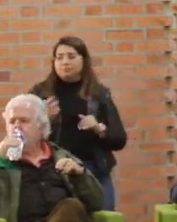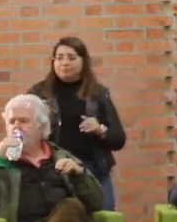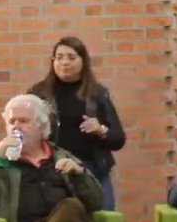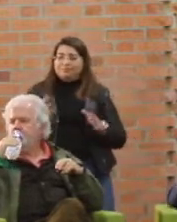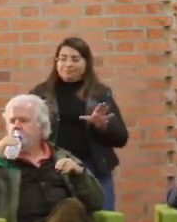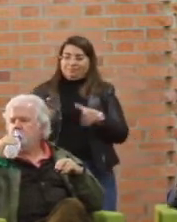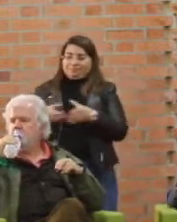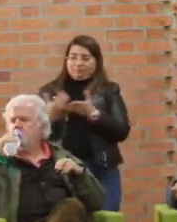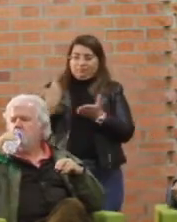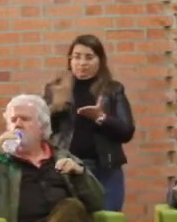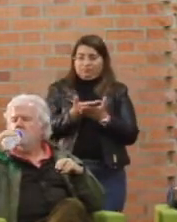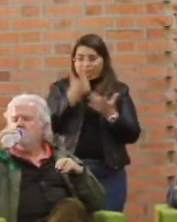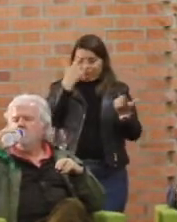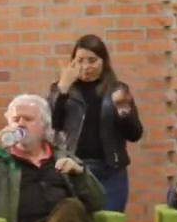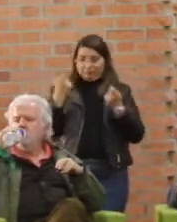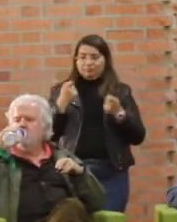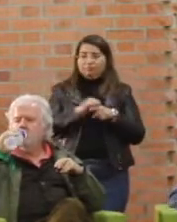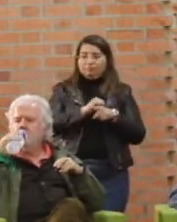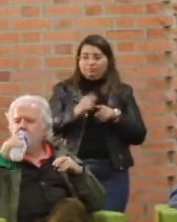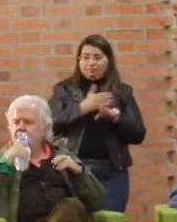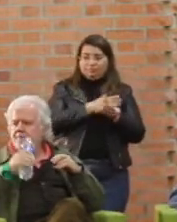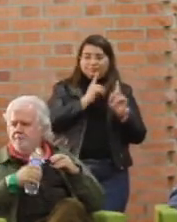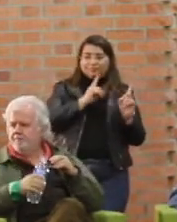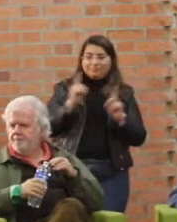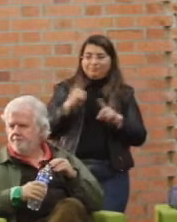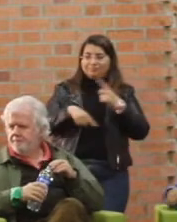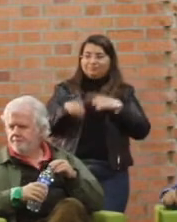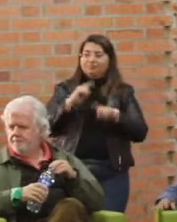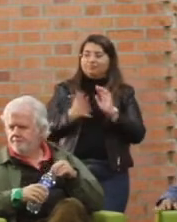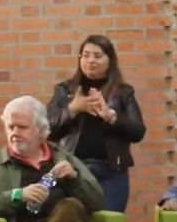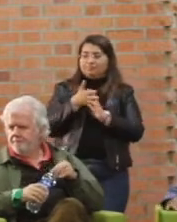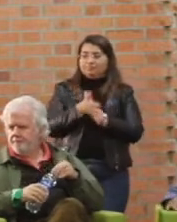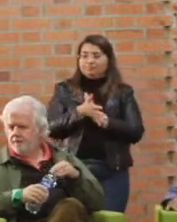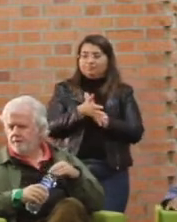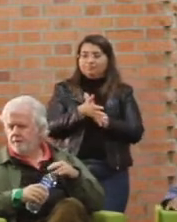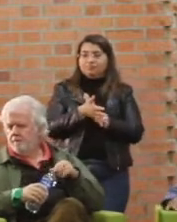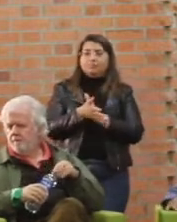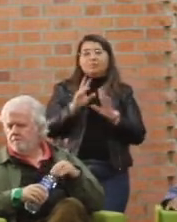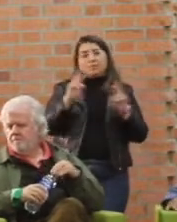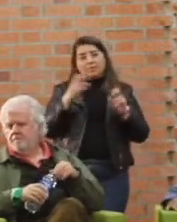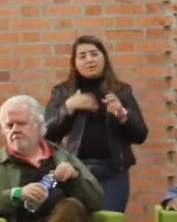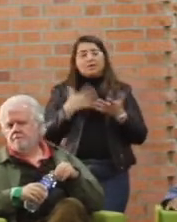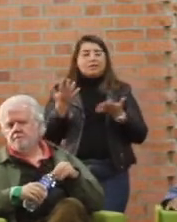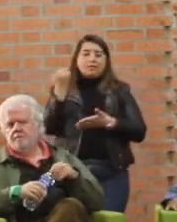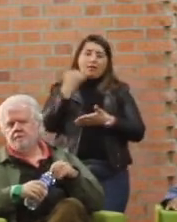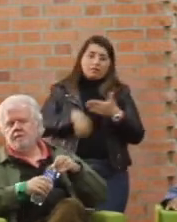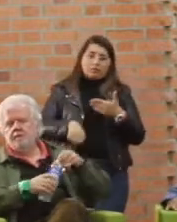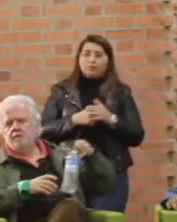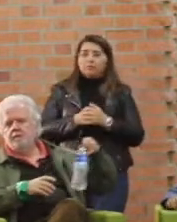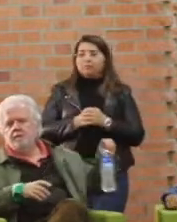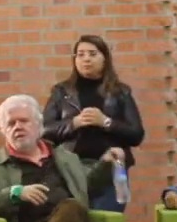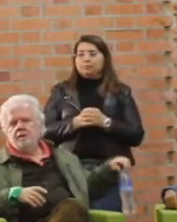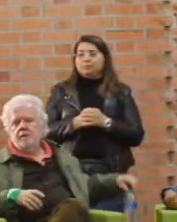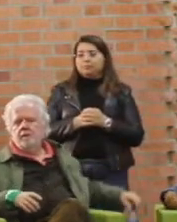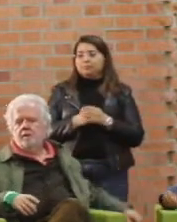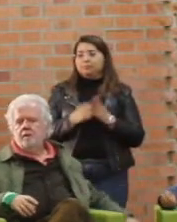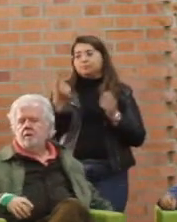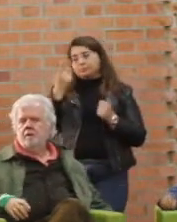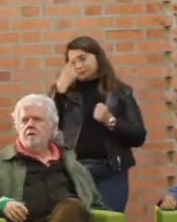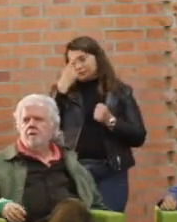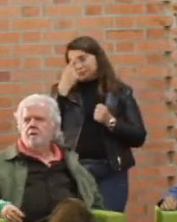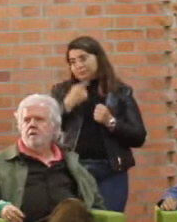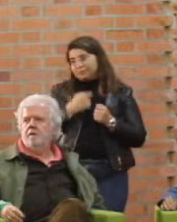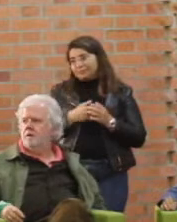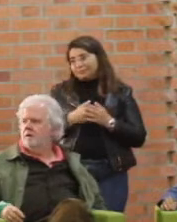de la forma en que se ha dado el discurso de sobre el aborto y es clave y